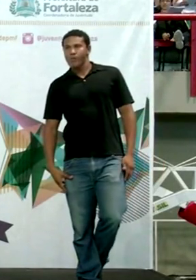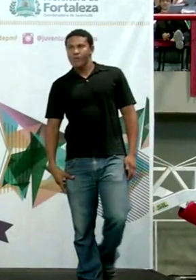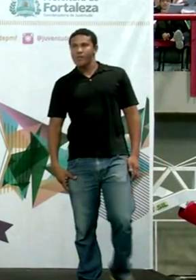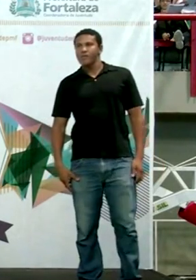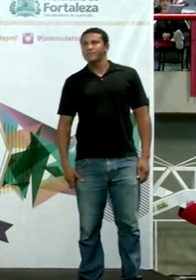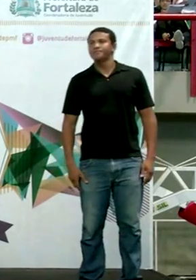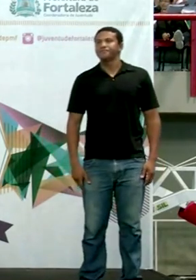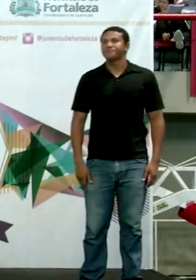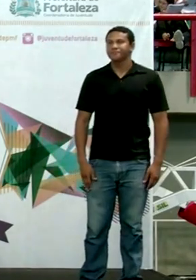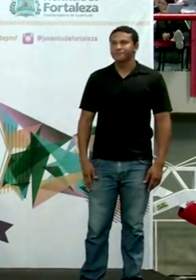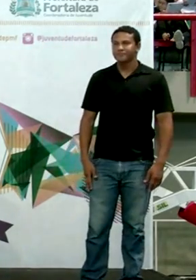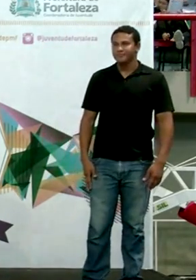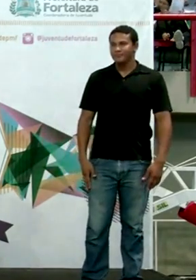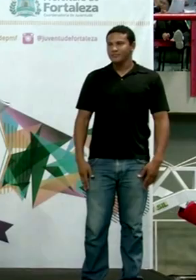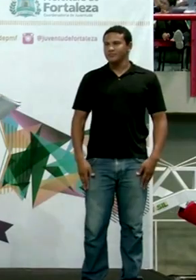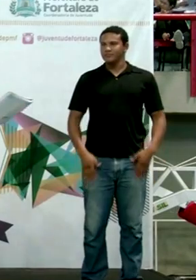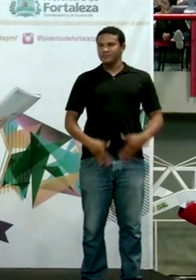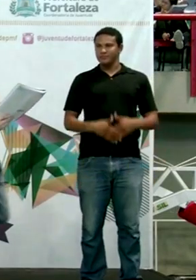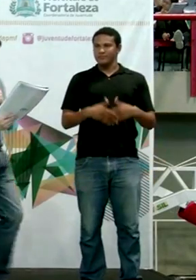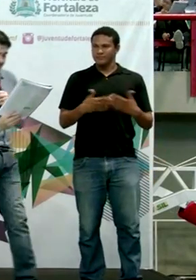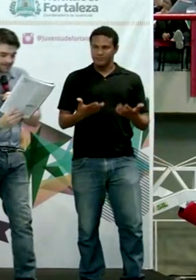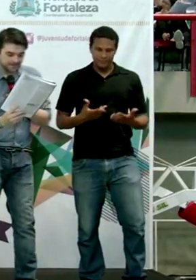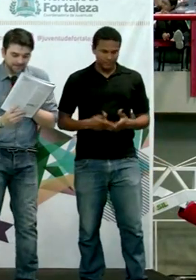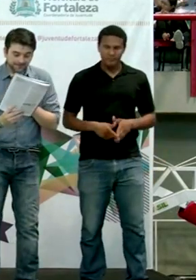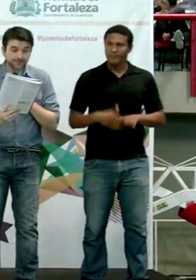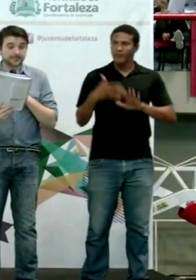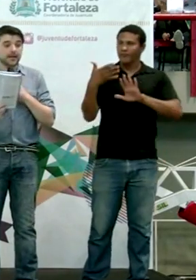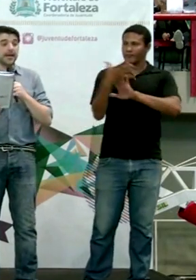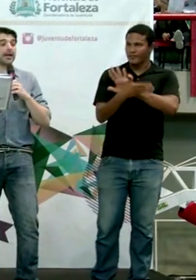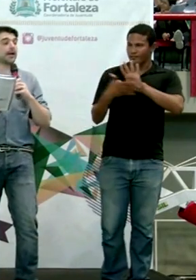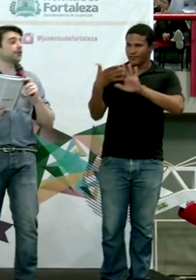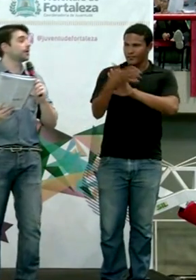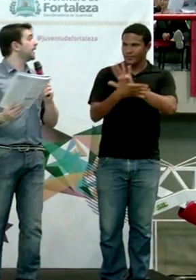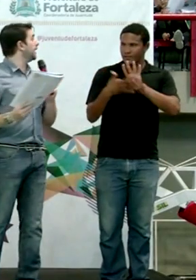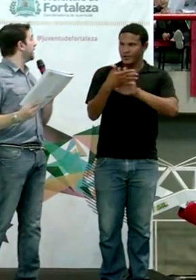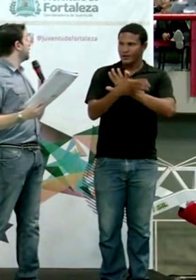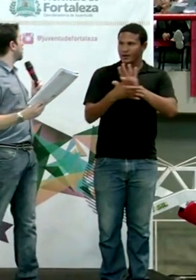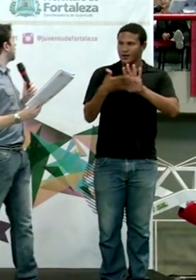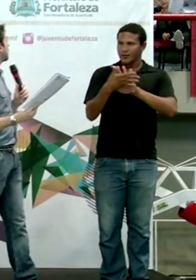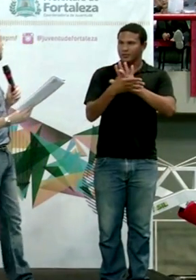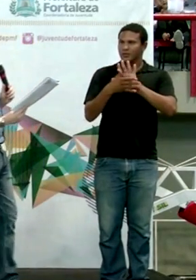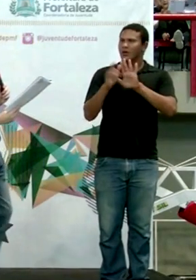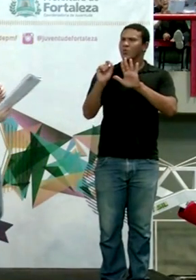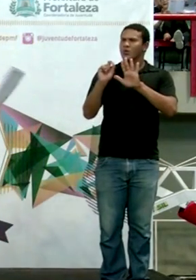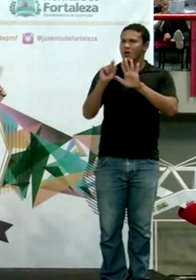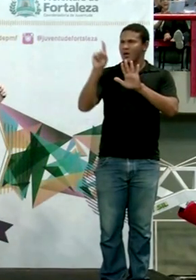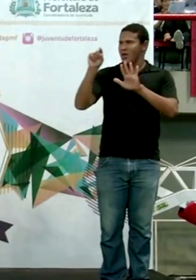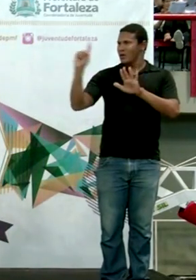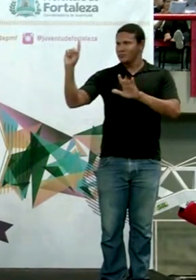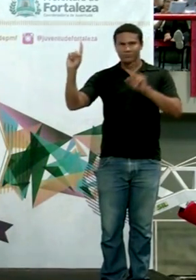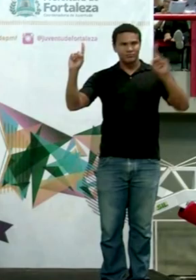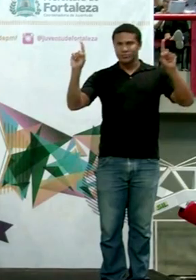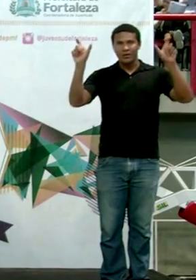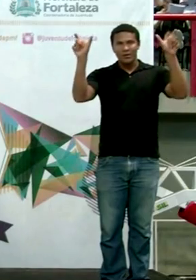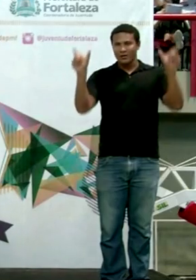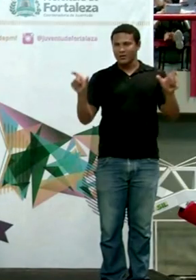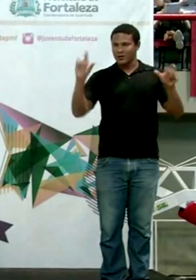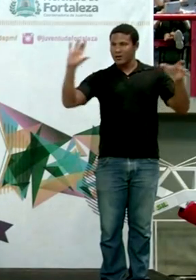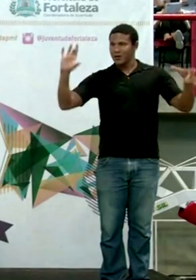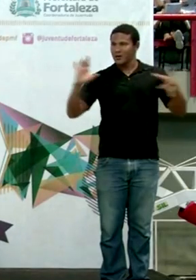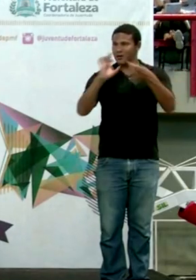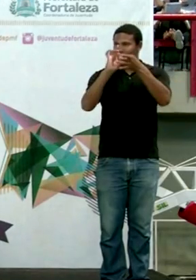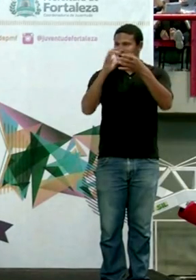Naquele tempo, disse a questão. Ele quer que você ligue uma coisa a outra. Ligue as